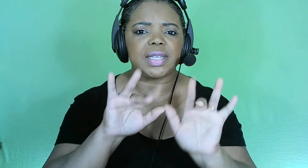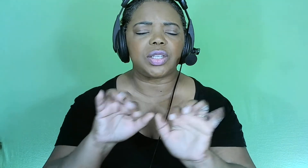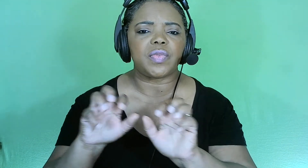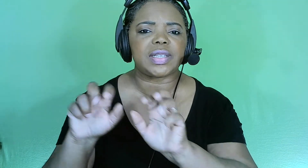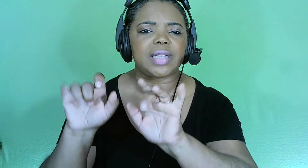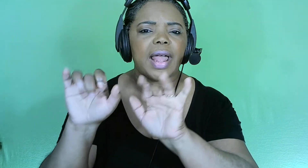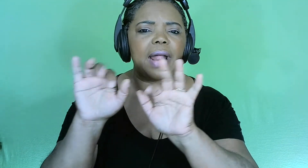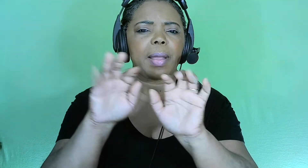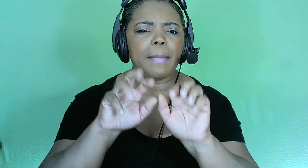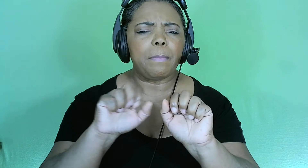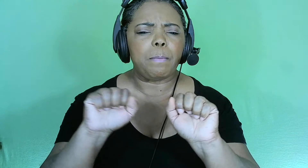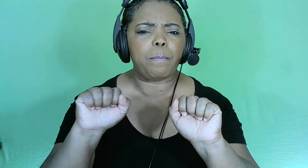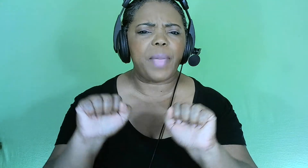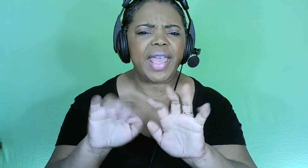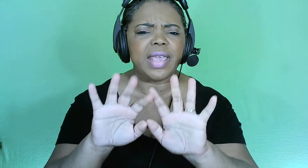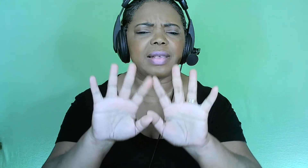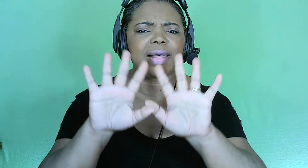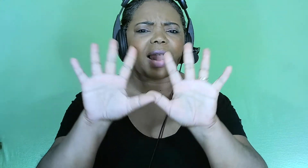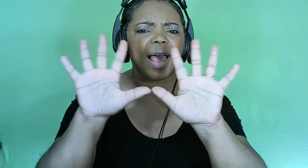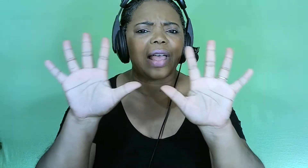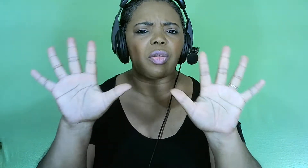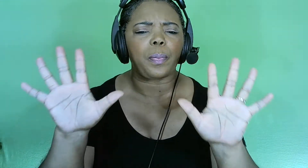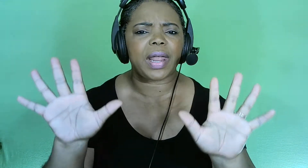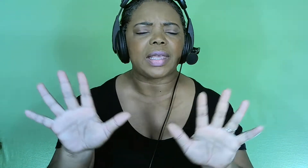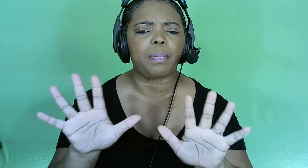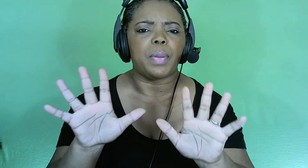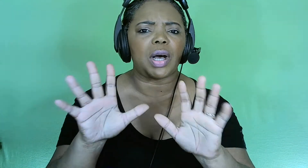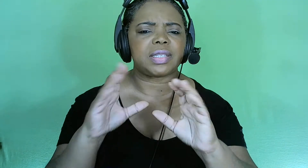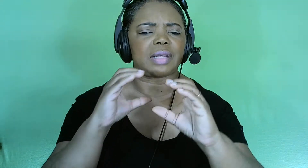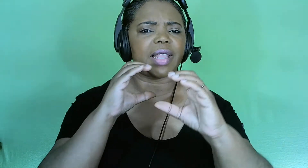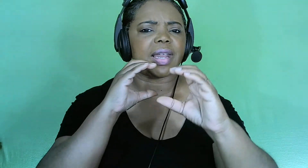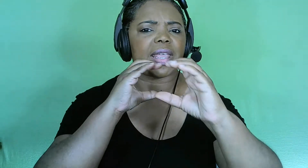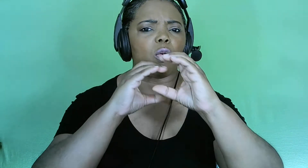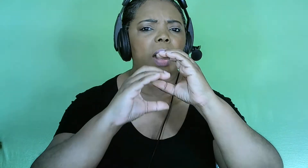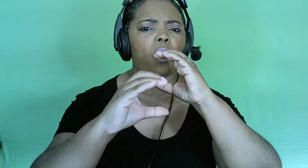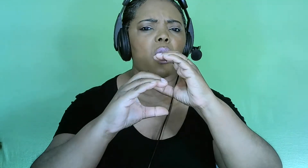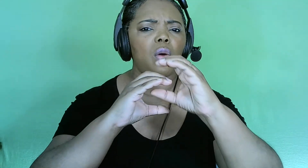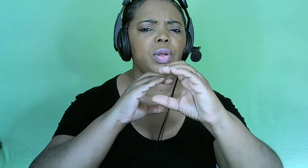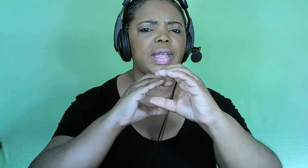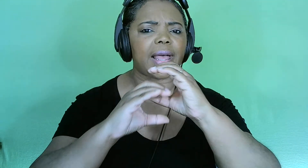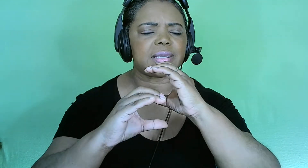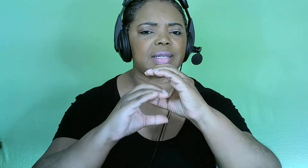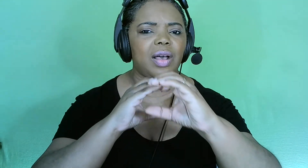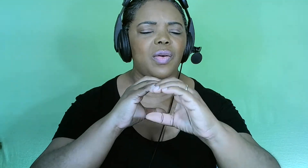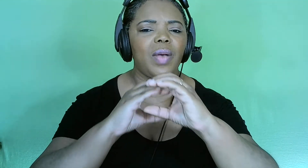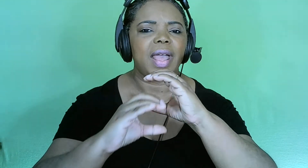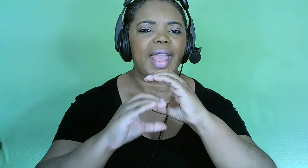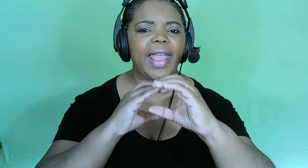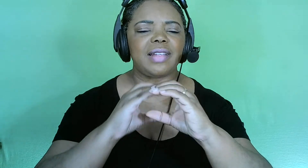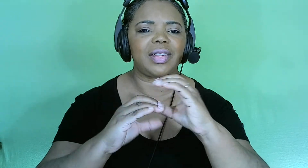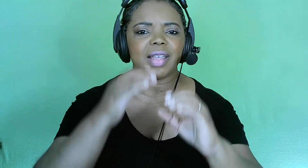precisam estar bem claro para que possa ter aí uma comunicação entre